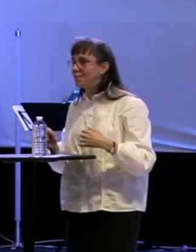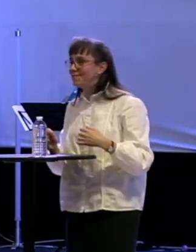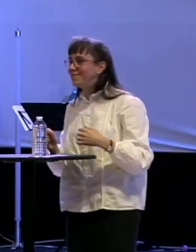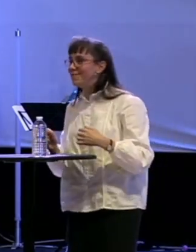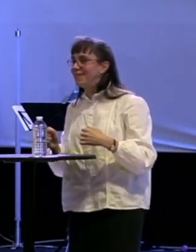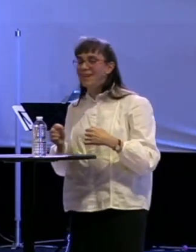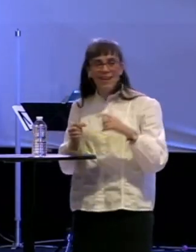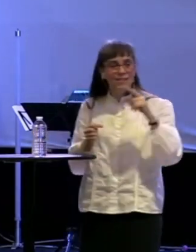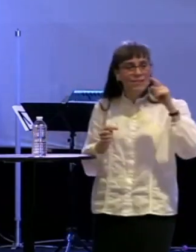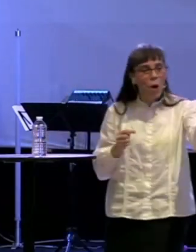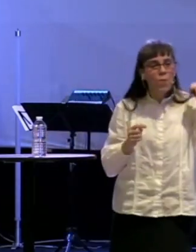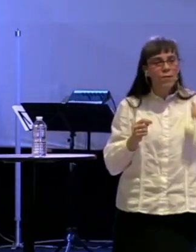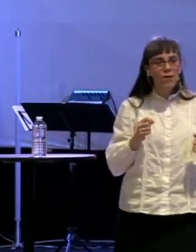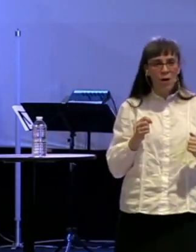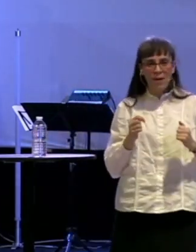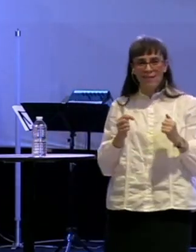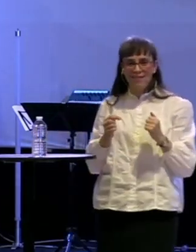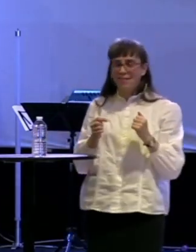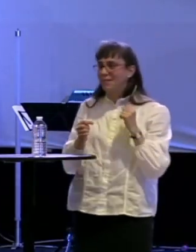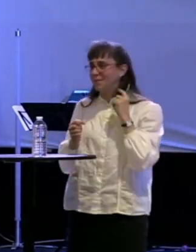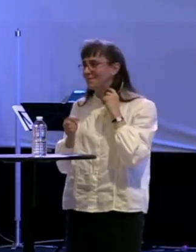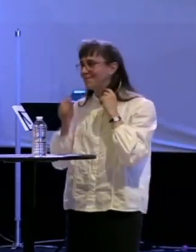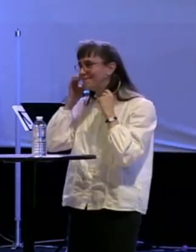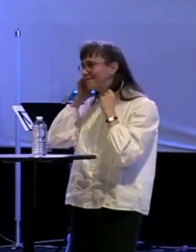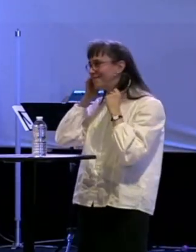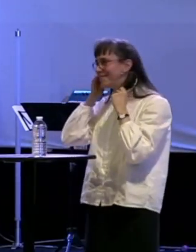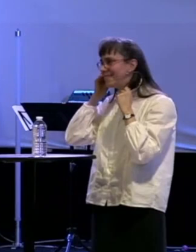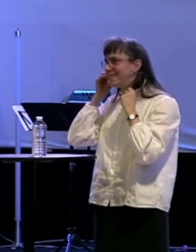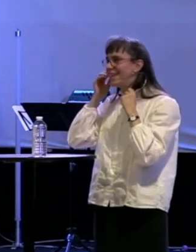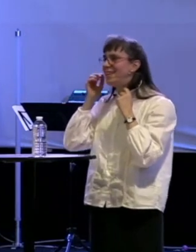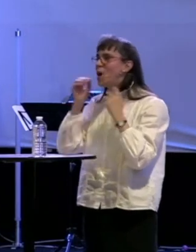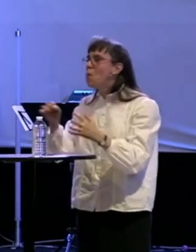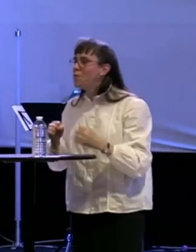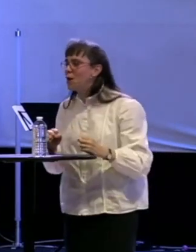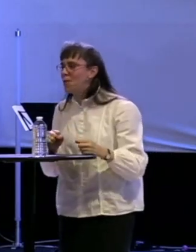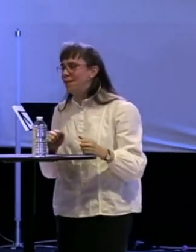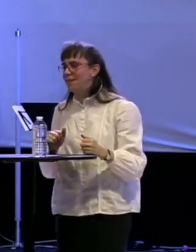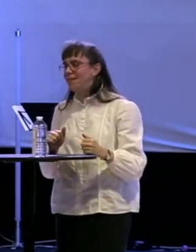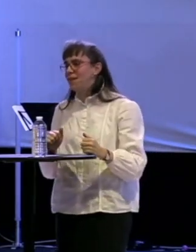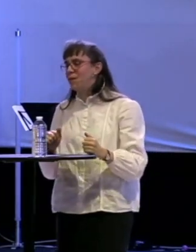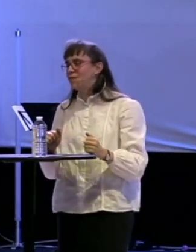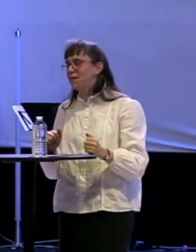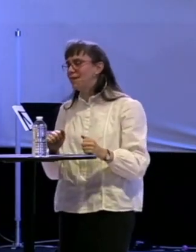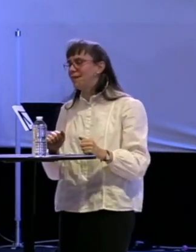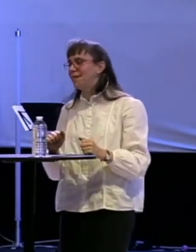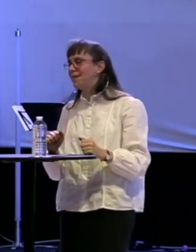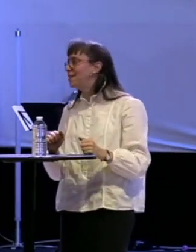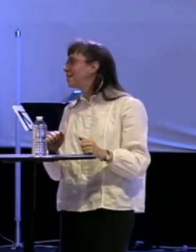you, c'est l'espérance de la gloire. Of glory. L'espérance de la gloire. The hope of glory.